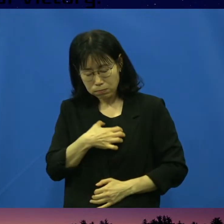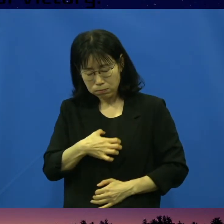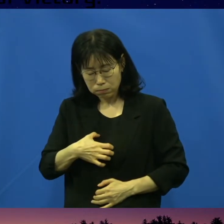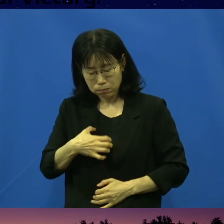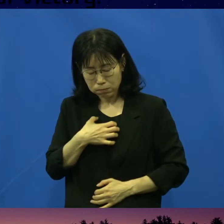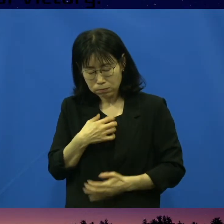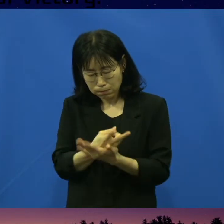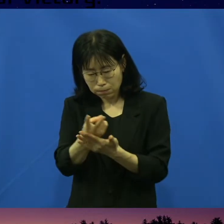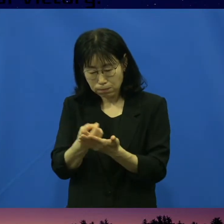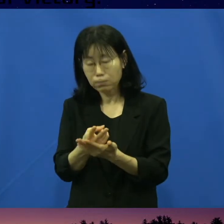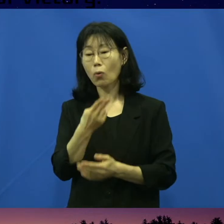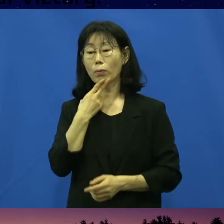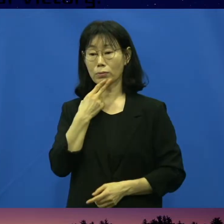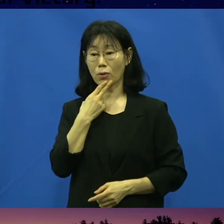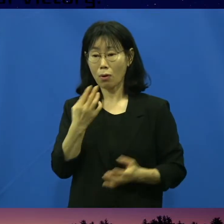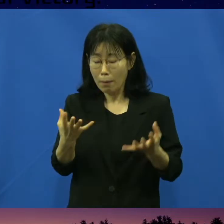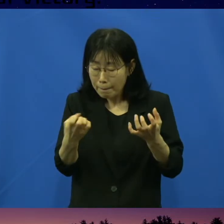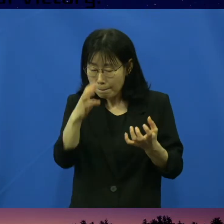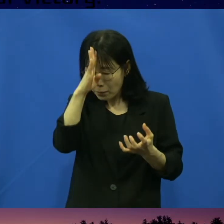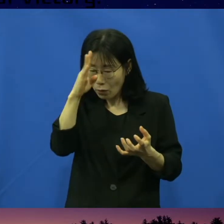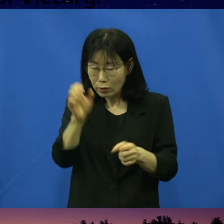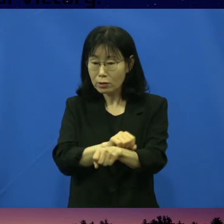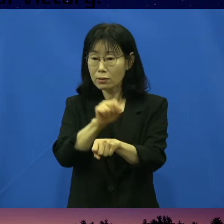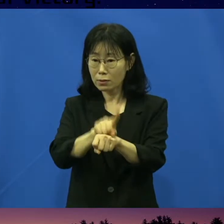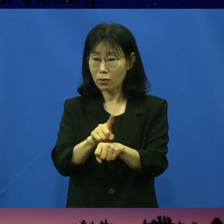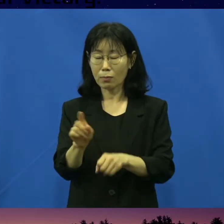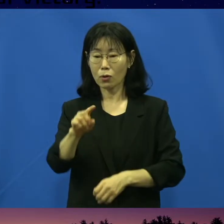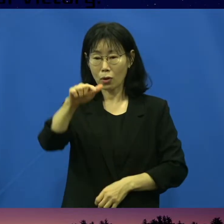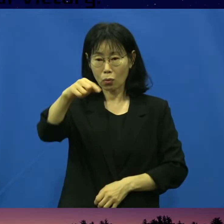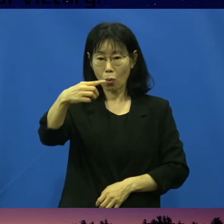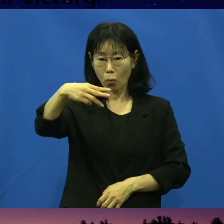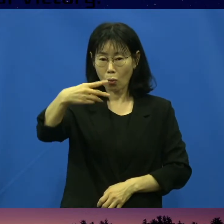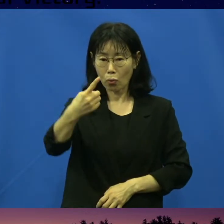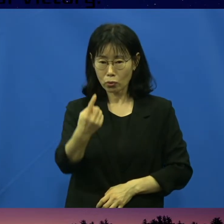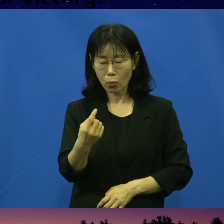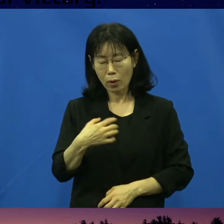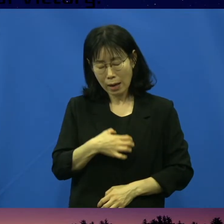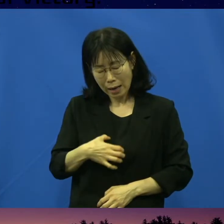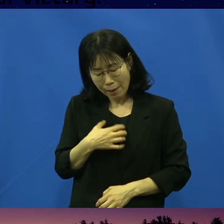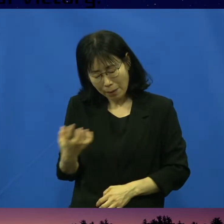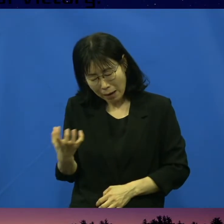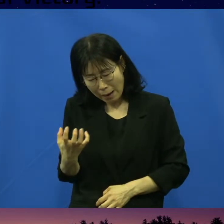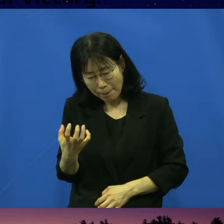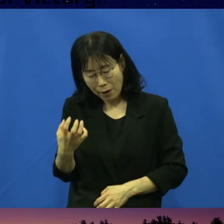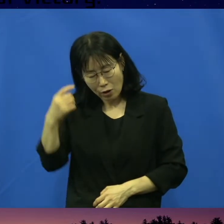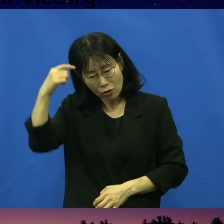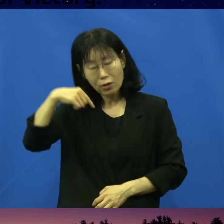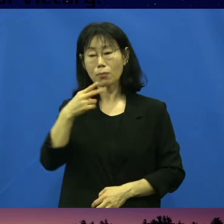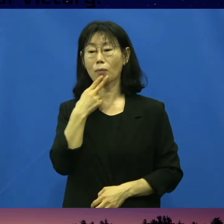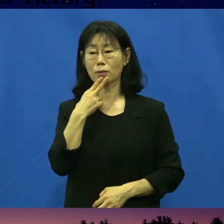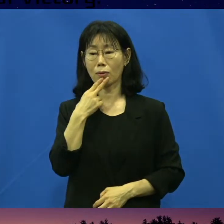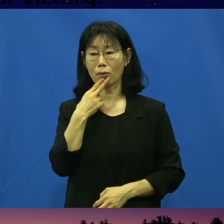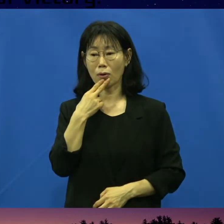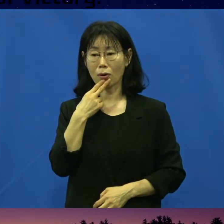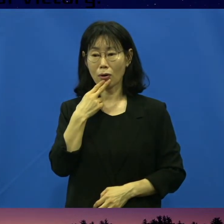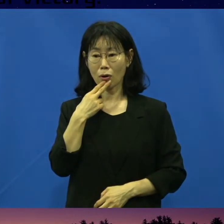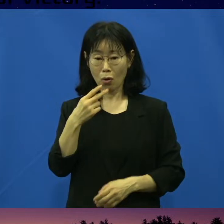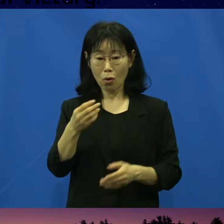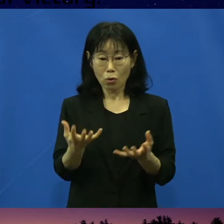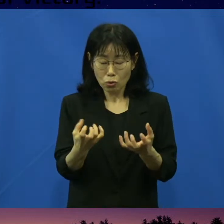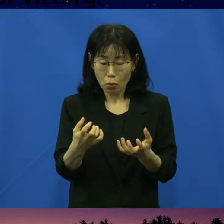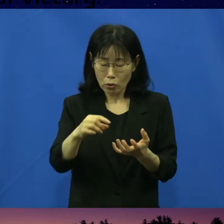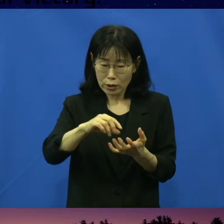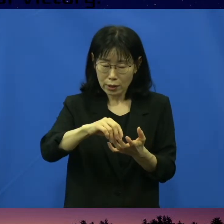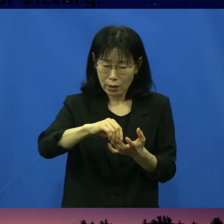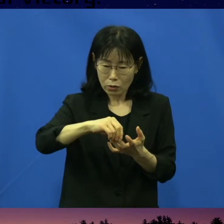힘들게 여기는데 고통을 느끼지 못하는 질병. 그래서 고통을, 손가락에 떨어져 나가는 고통이 없어요.